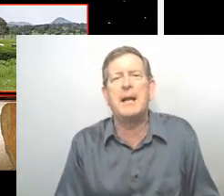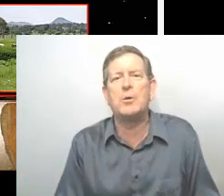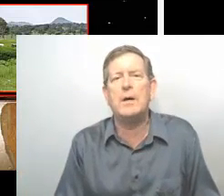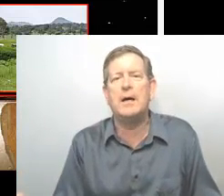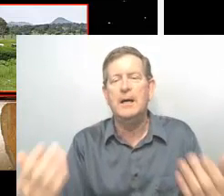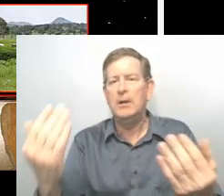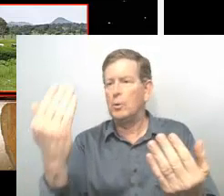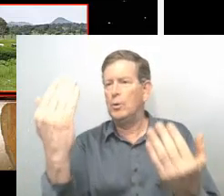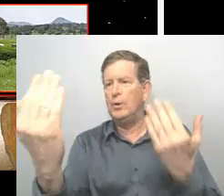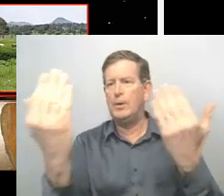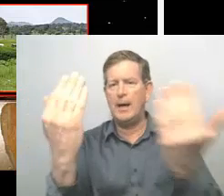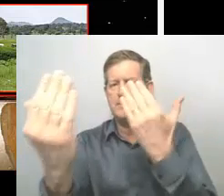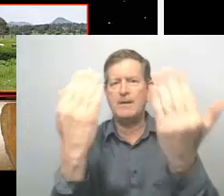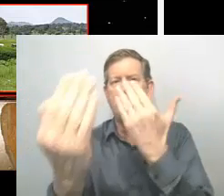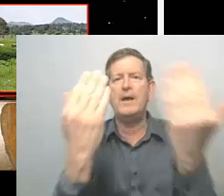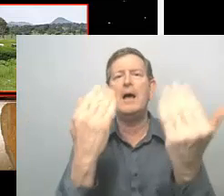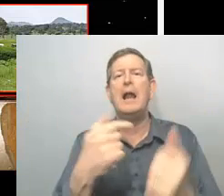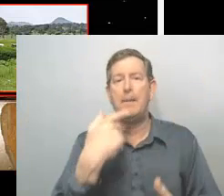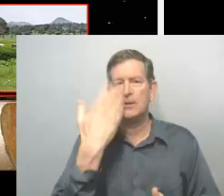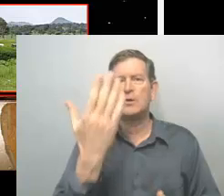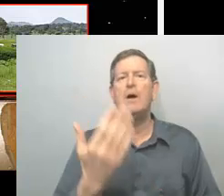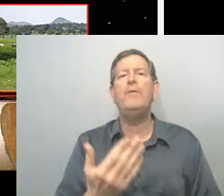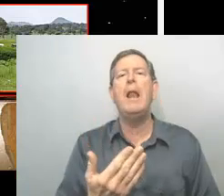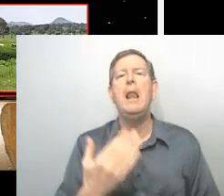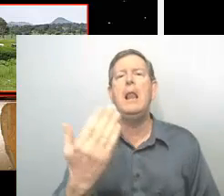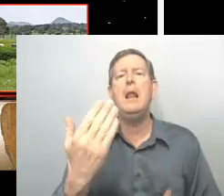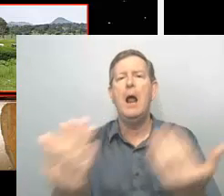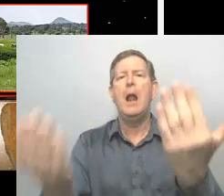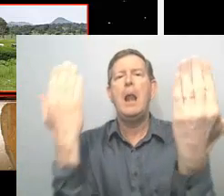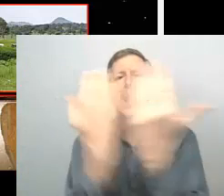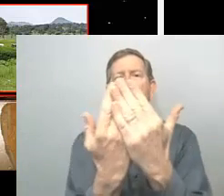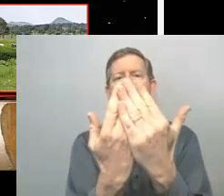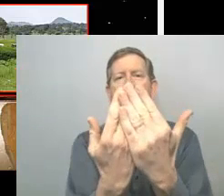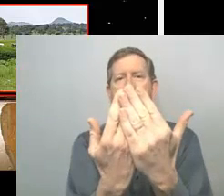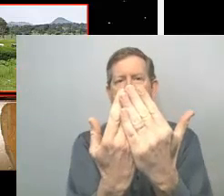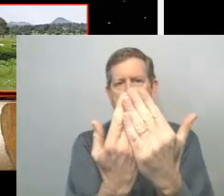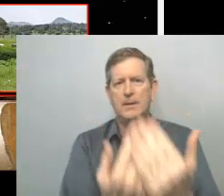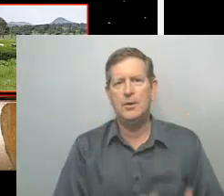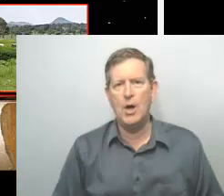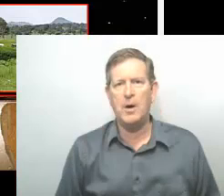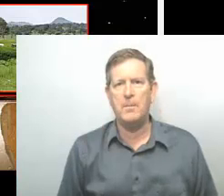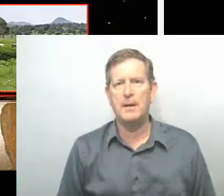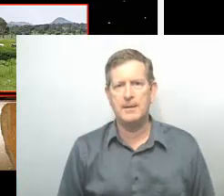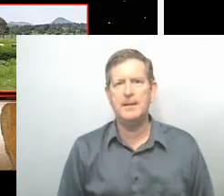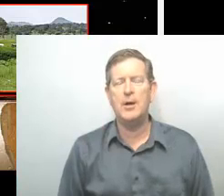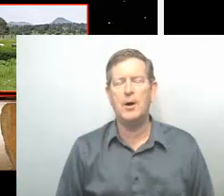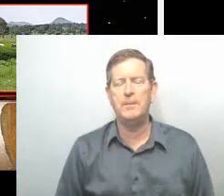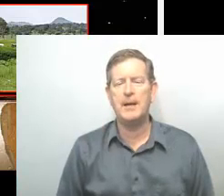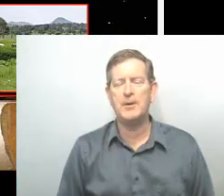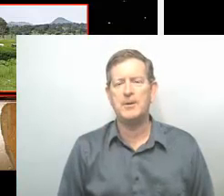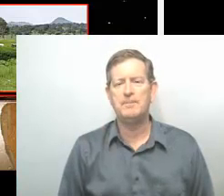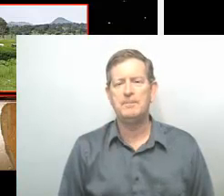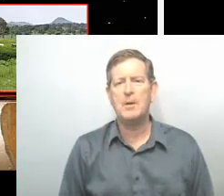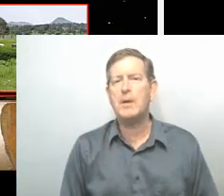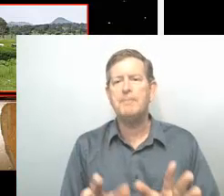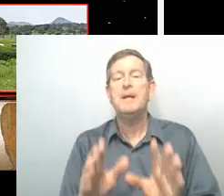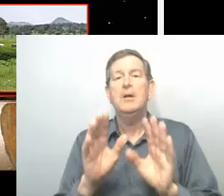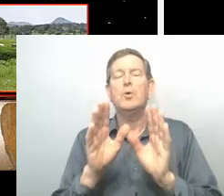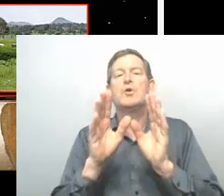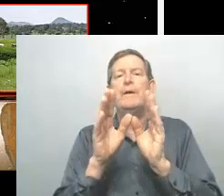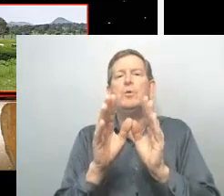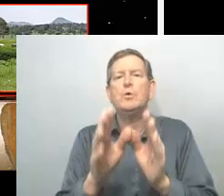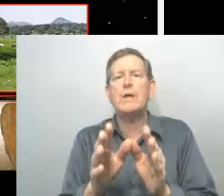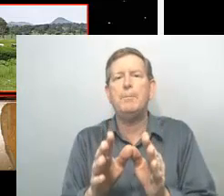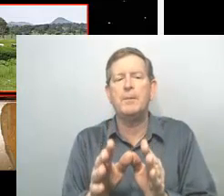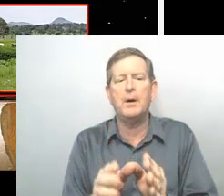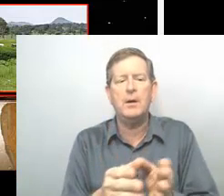assez maladroit. Donc, le homme, ça fait l'apostrophe, l'homme, hein, l'homme, d'accord. Ok,